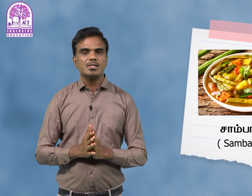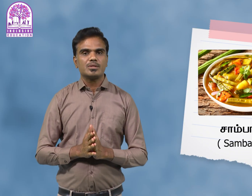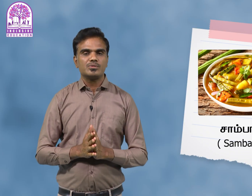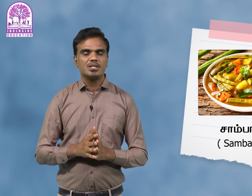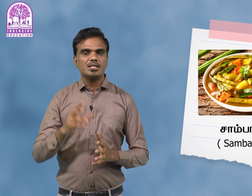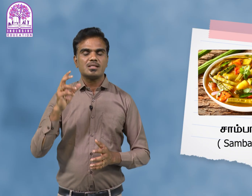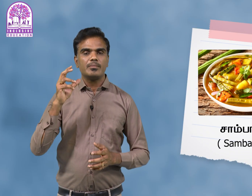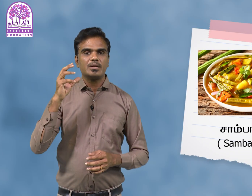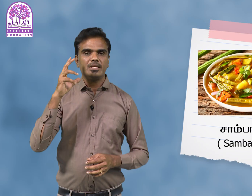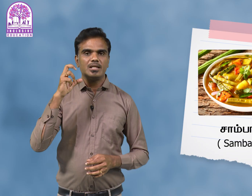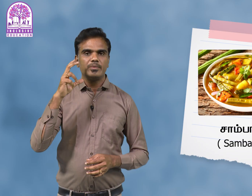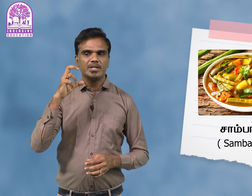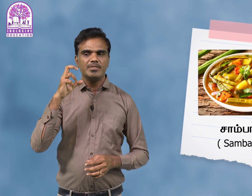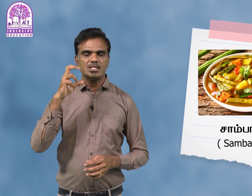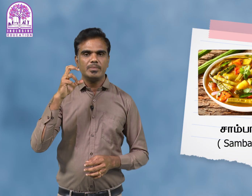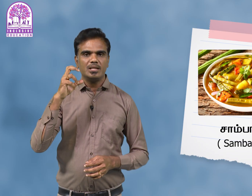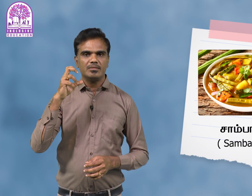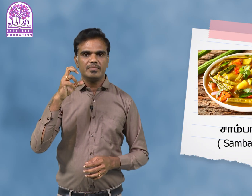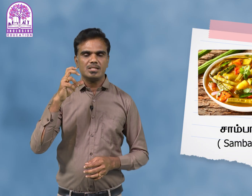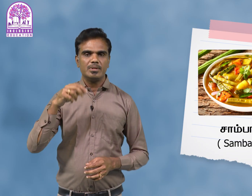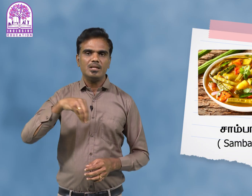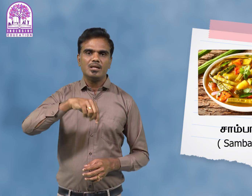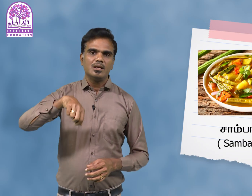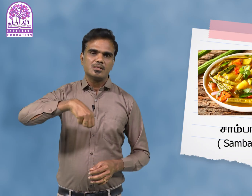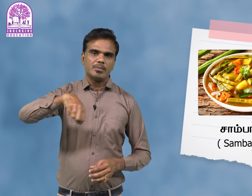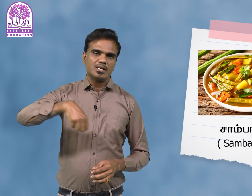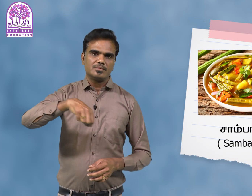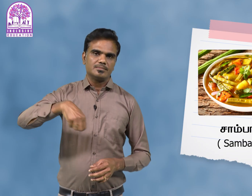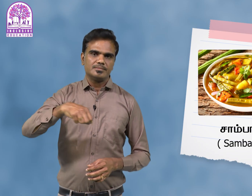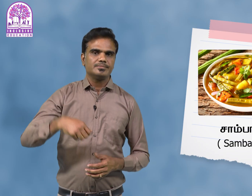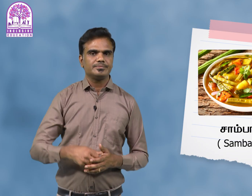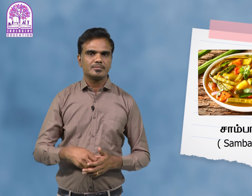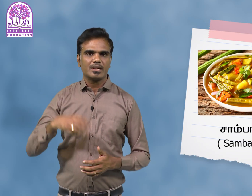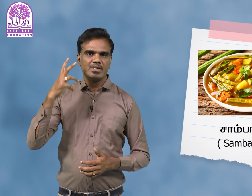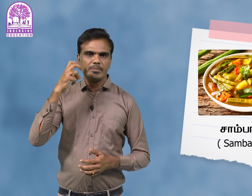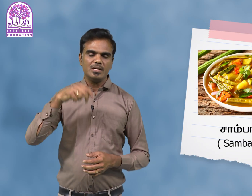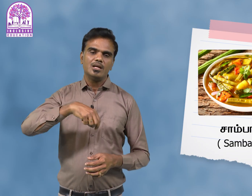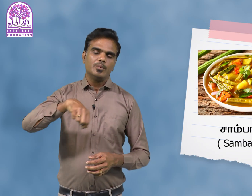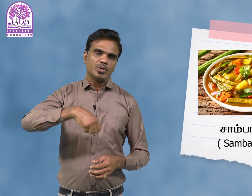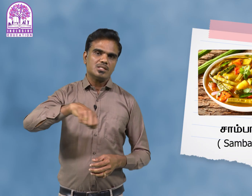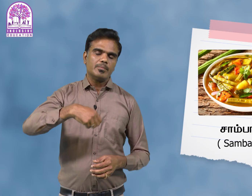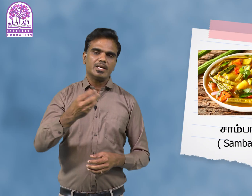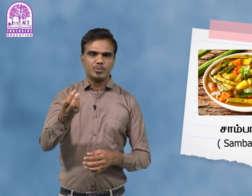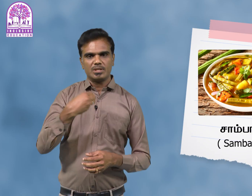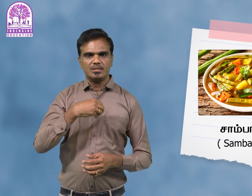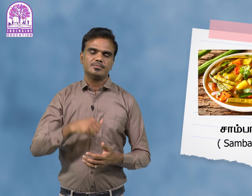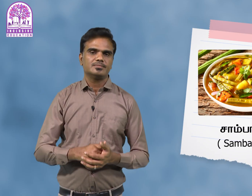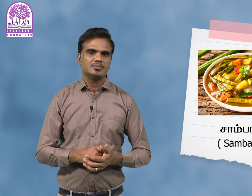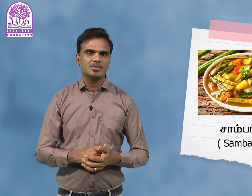சேர்க்கணும்னு வச்சுக்கோங்களேன். சாம்பார் அப்படின்னா என்ன பண்ணுவாங்க, வெஜிடபிள், இது வந்து வெஜிடபிள் சாம்பார். வெஜிடபிள் போட்டால் சாம்பார் என்ன கொடுங்க,